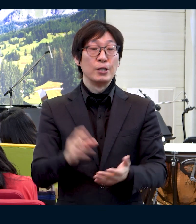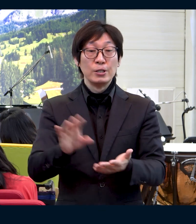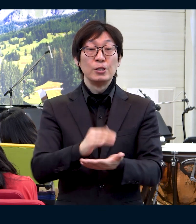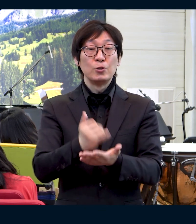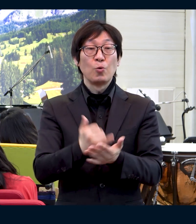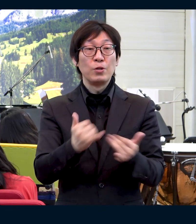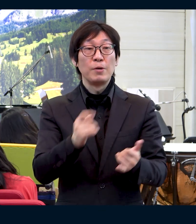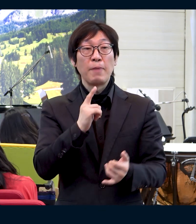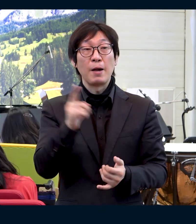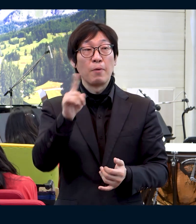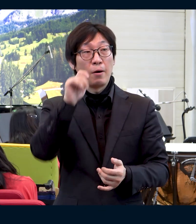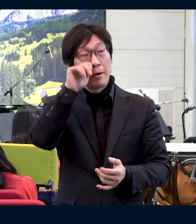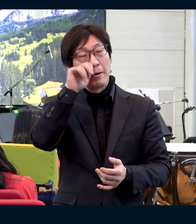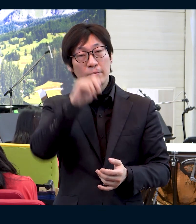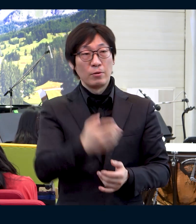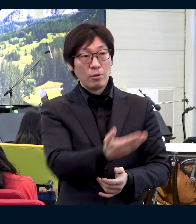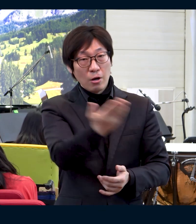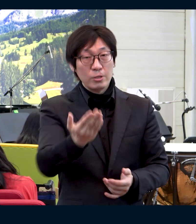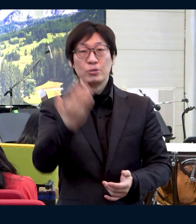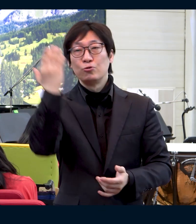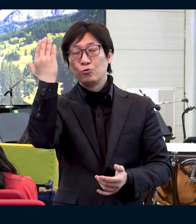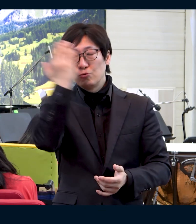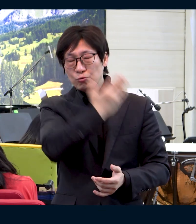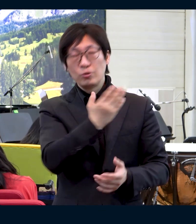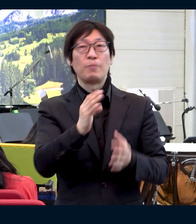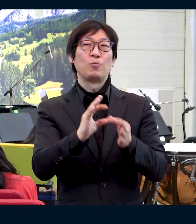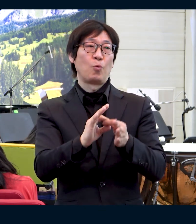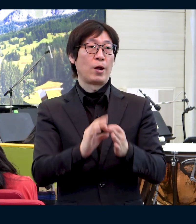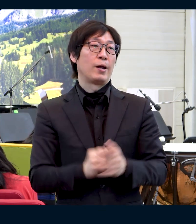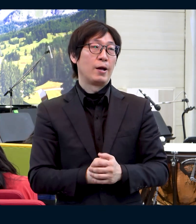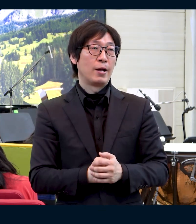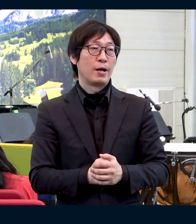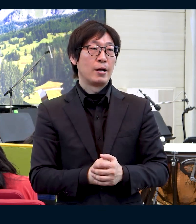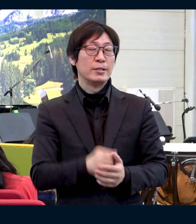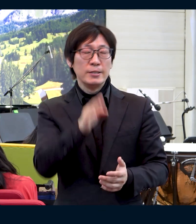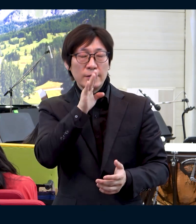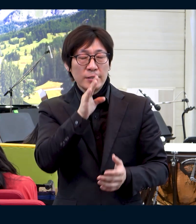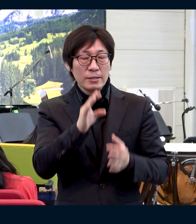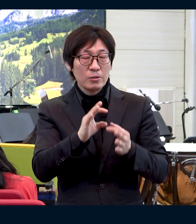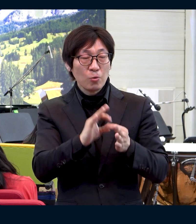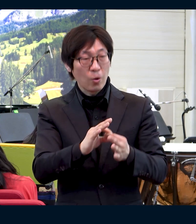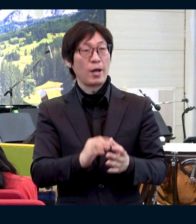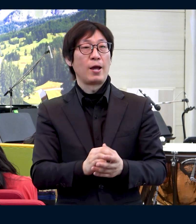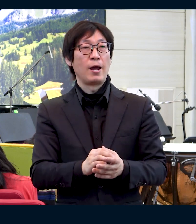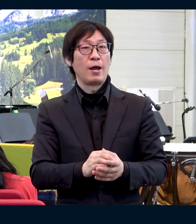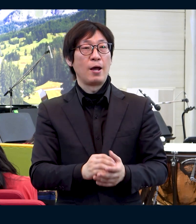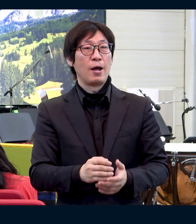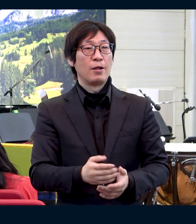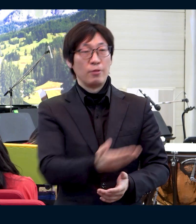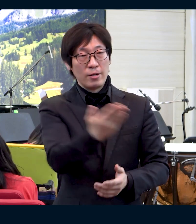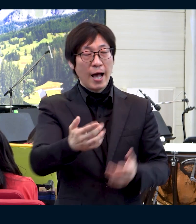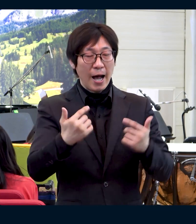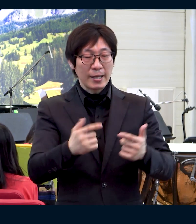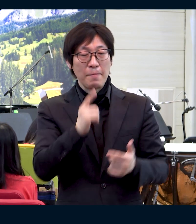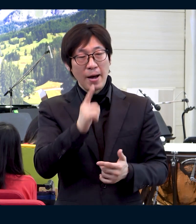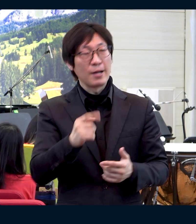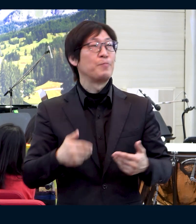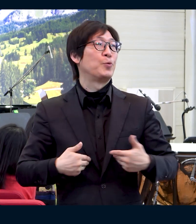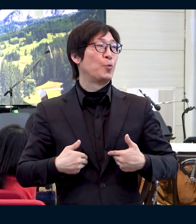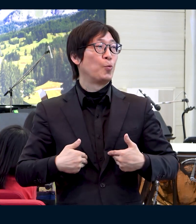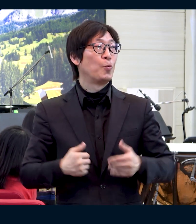그리스도인들에게 이렇게 이야기합니다. 너희는 순전함으로, 다시 말씀드리면 그 진실함으로 너희들은 말해야 한다.